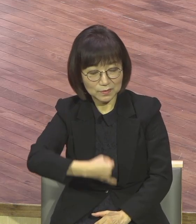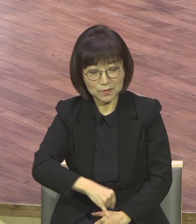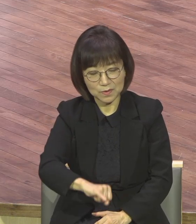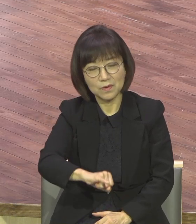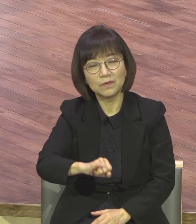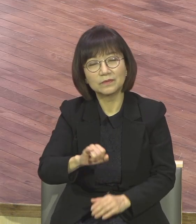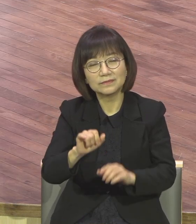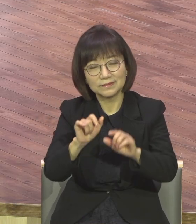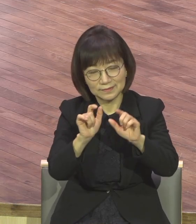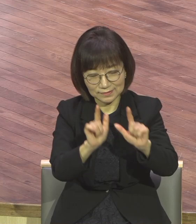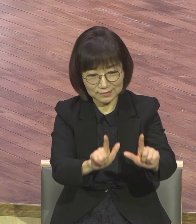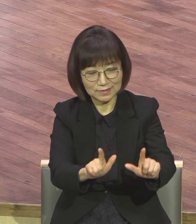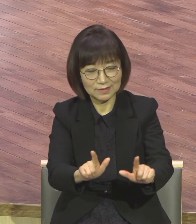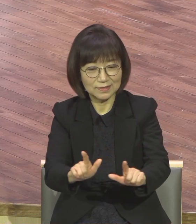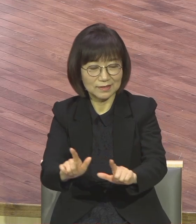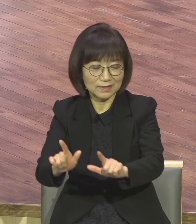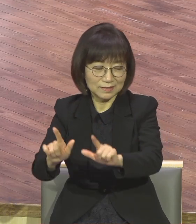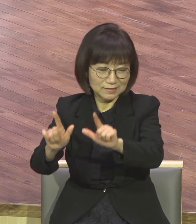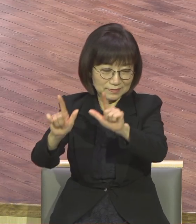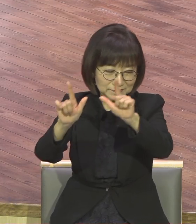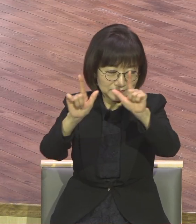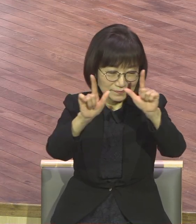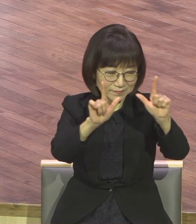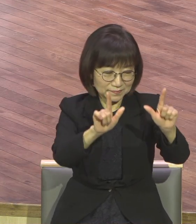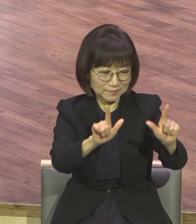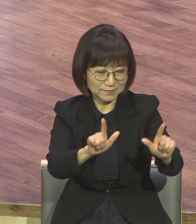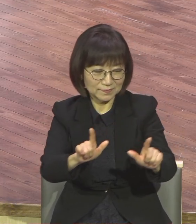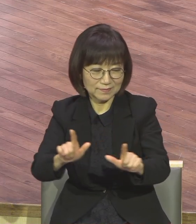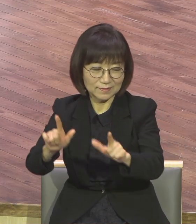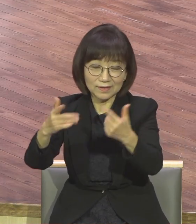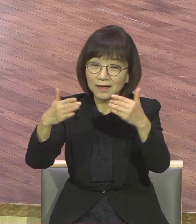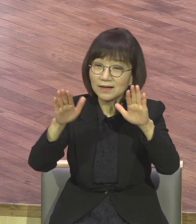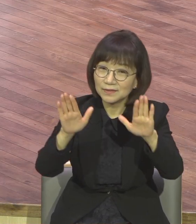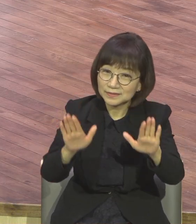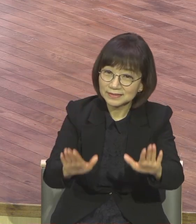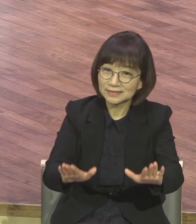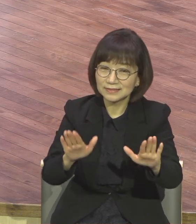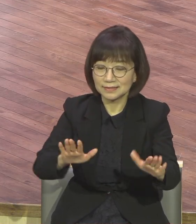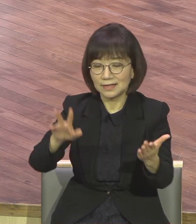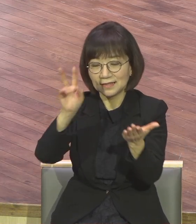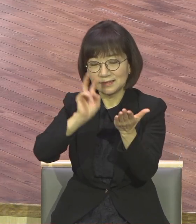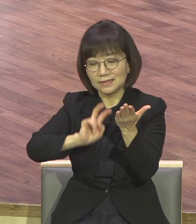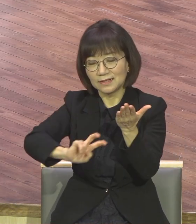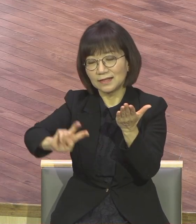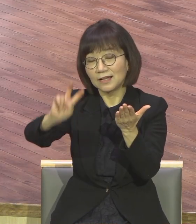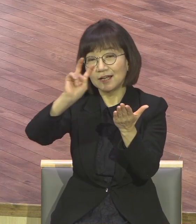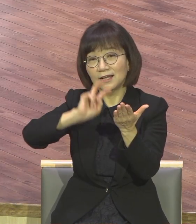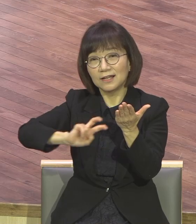하나님의 자녀로 살며